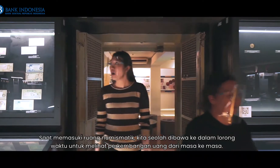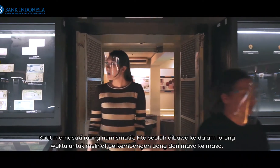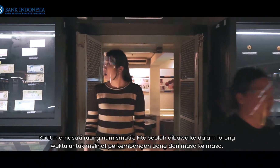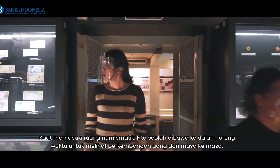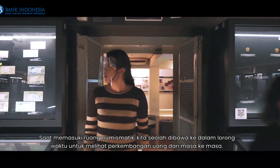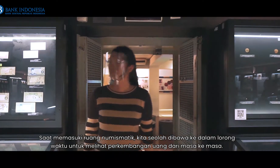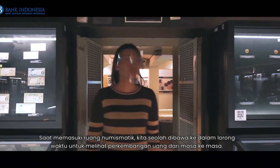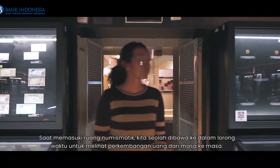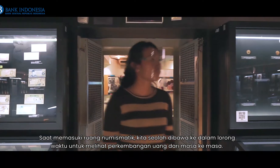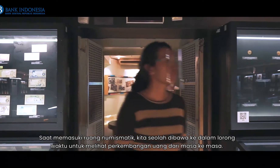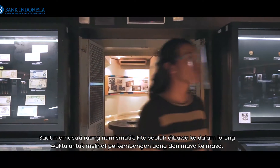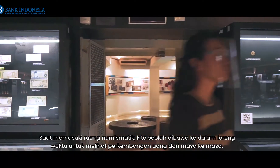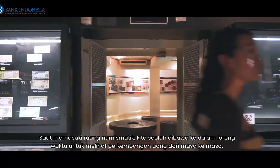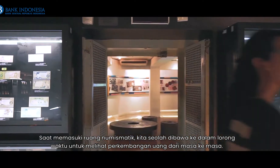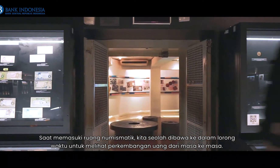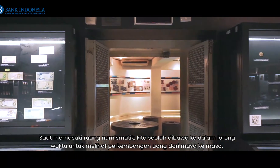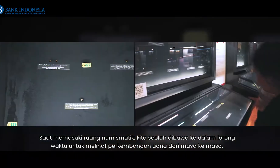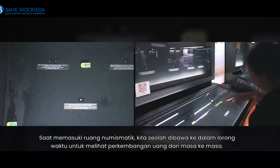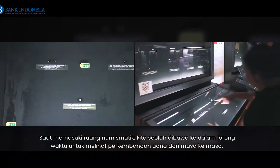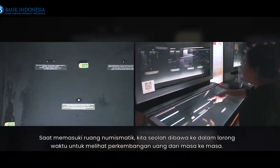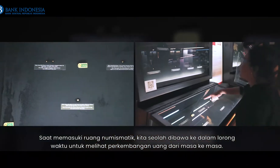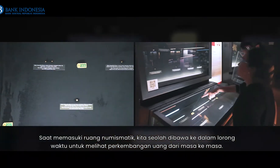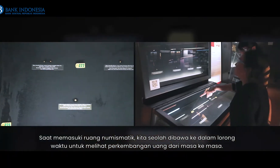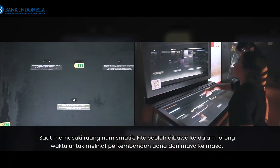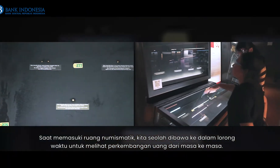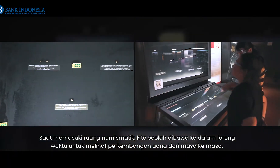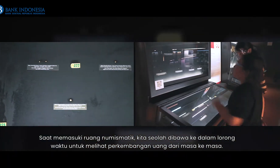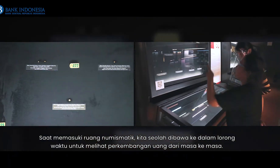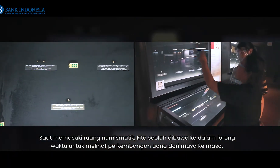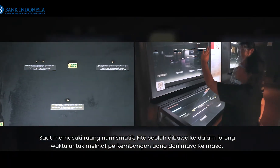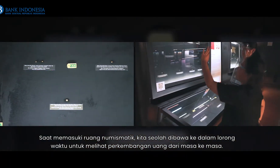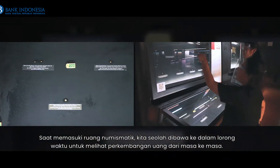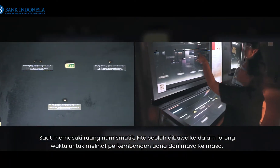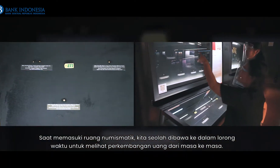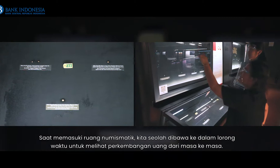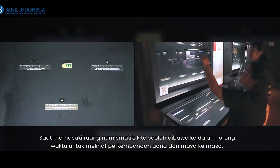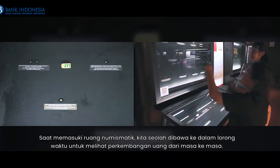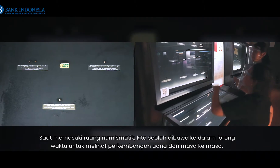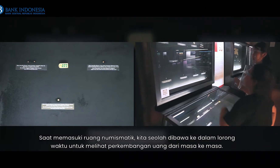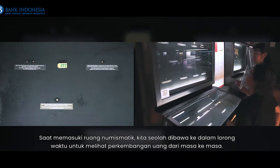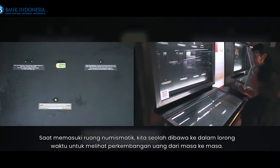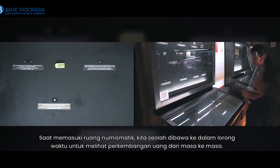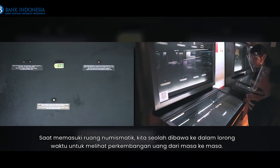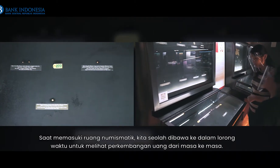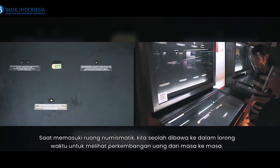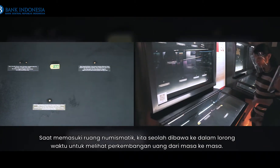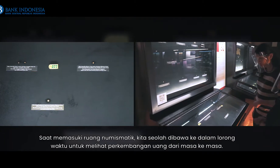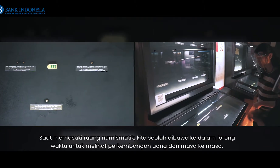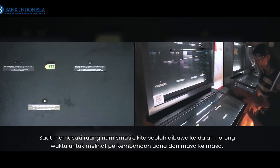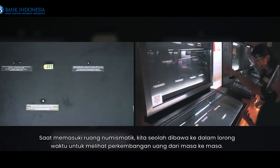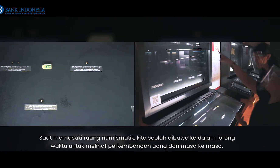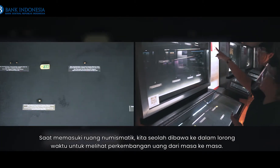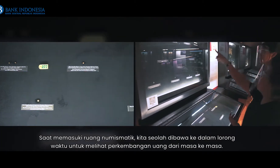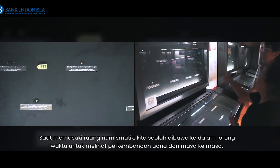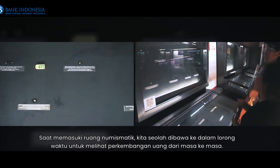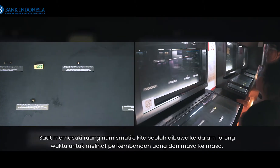Saat memasuki ruang numismatik, kita seolah dibawa ke dalam lorong waktu untuk melihat perkembangan uang dari masa ke